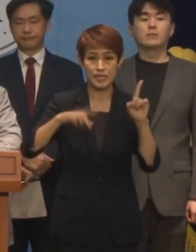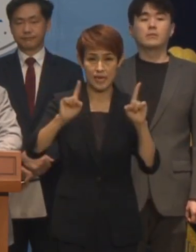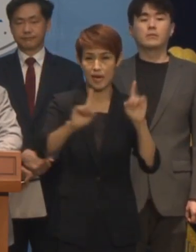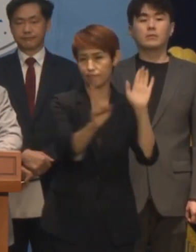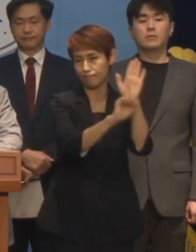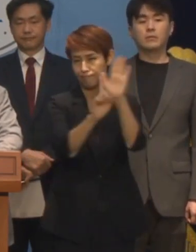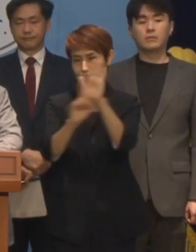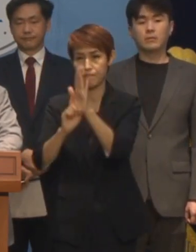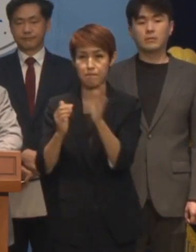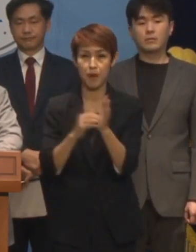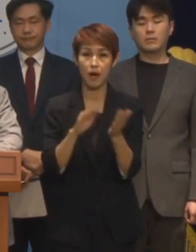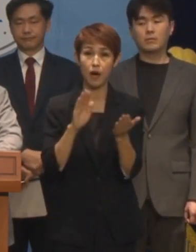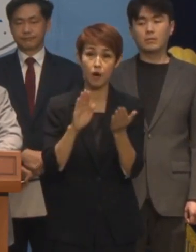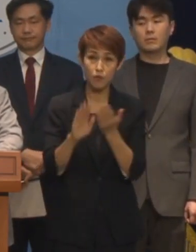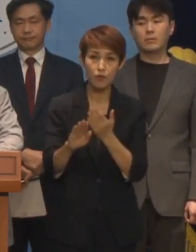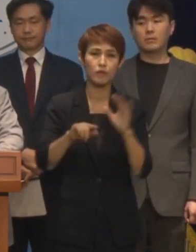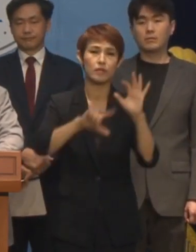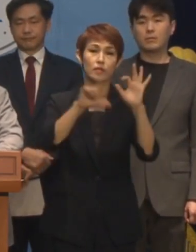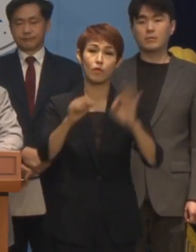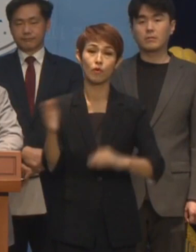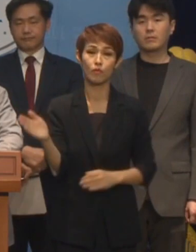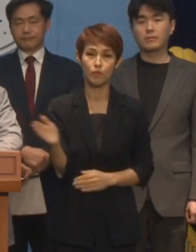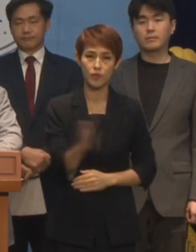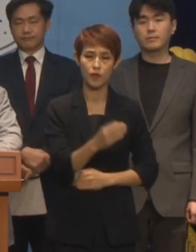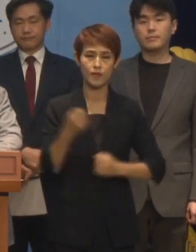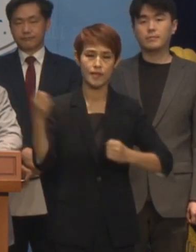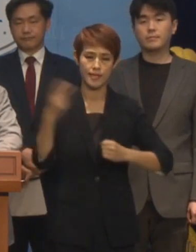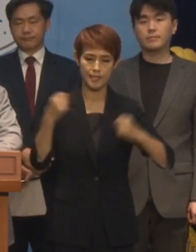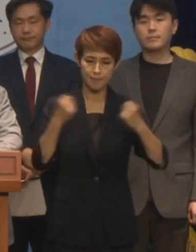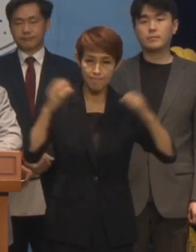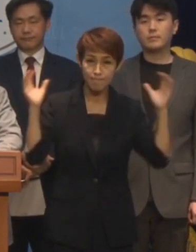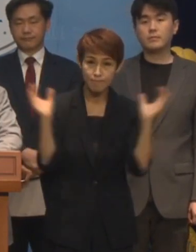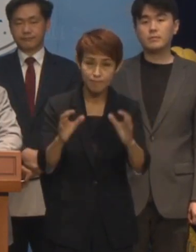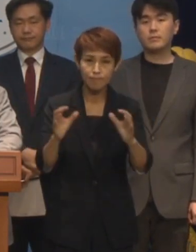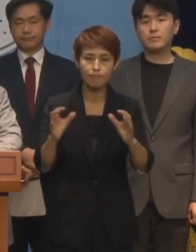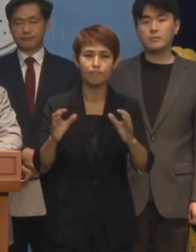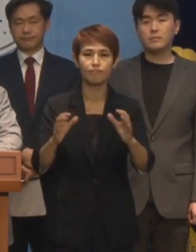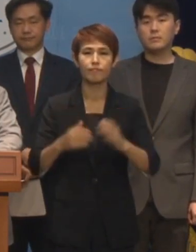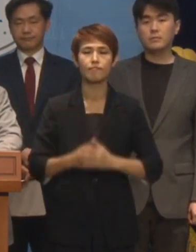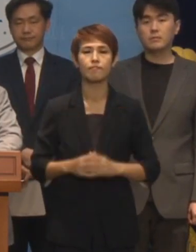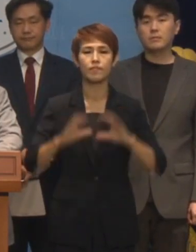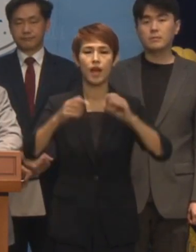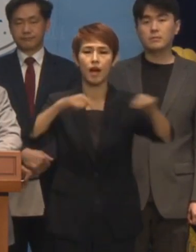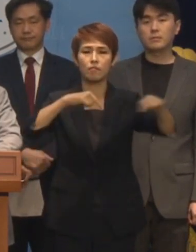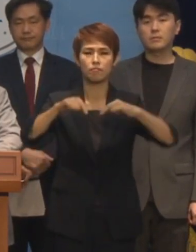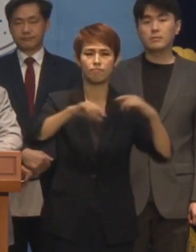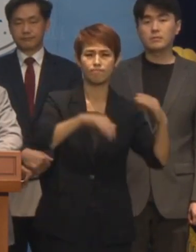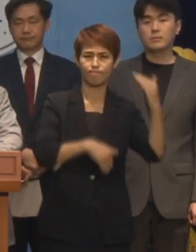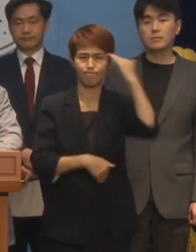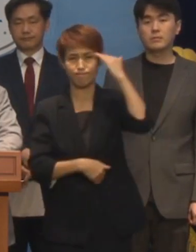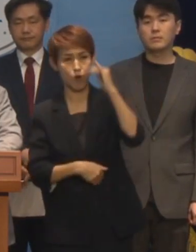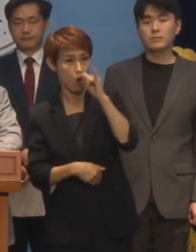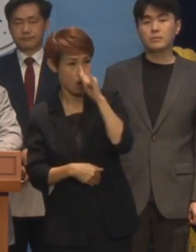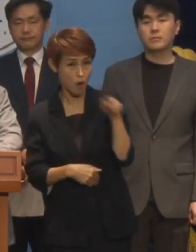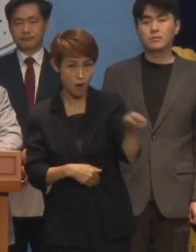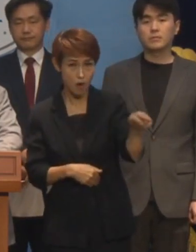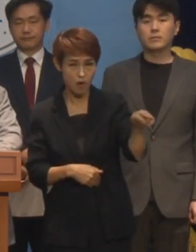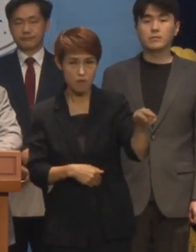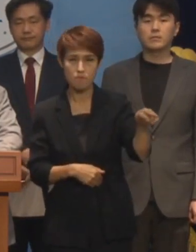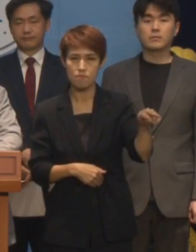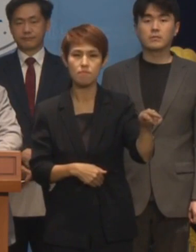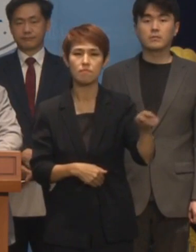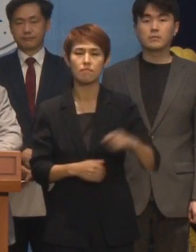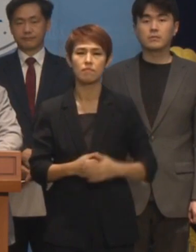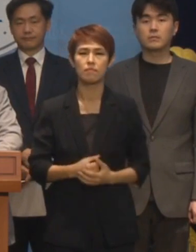이후에 다시 10월부터는 전열을 정비해서 헌정 중단 시도를 계속한다고 한다면 각종